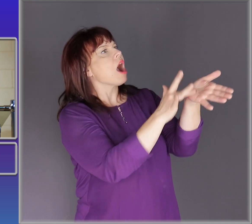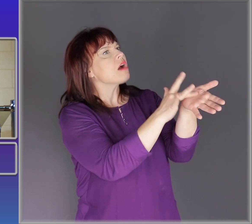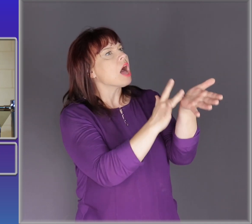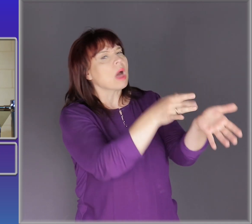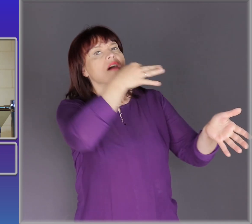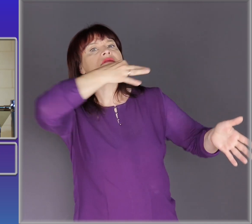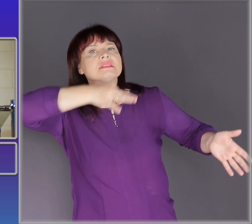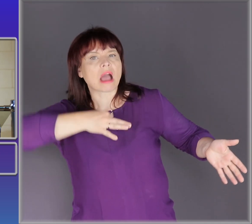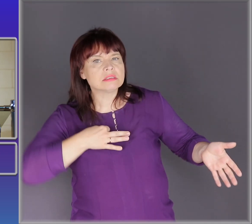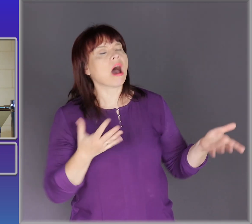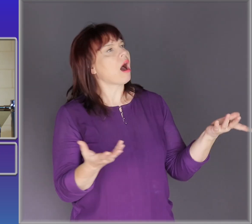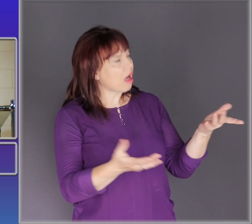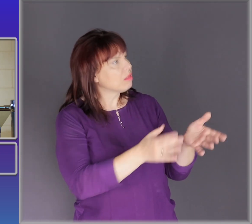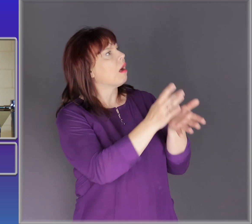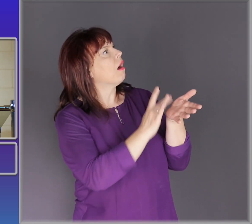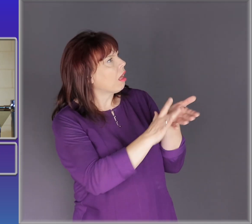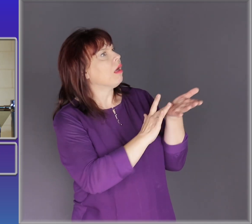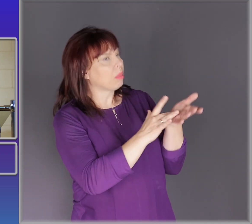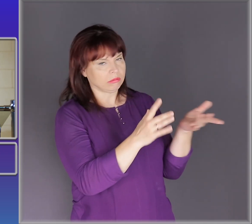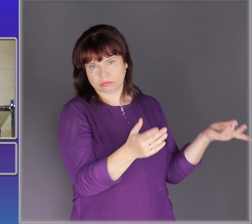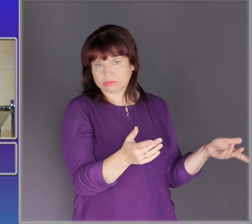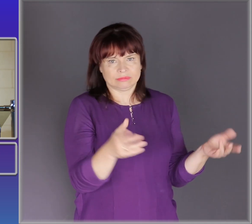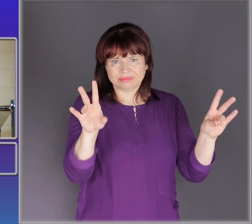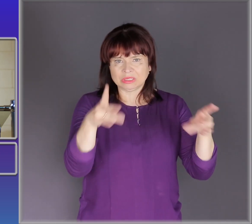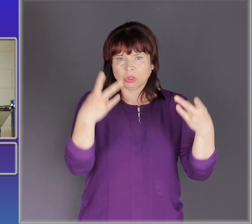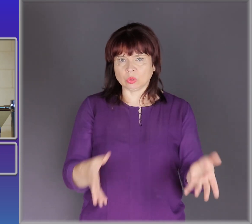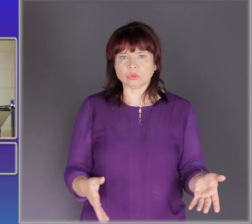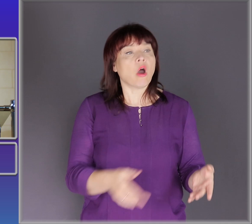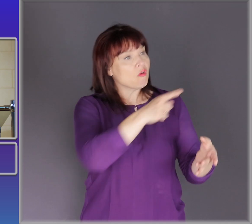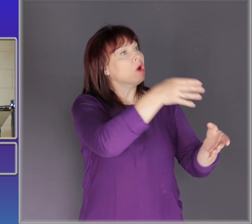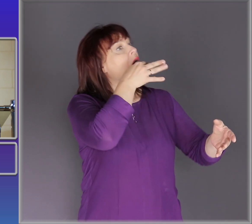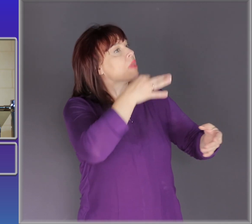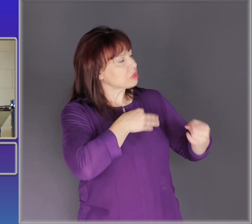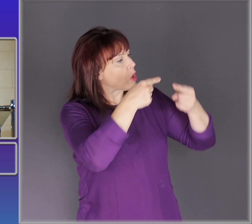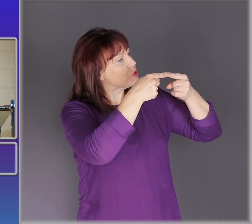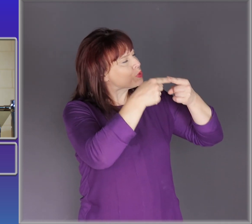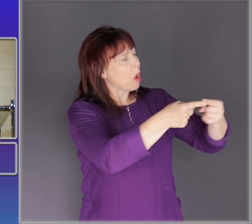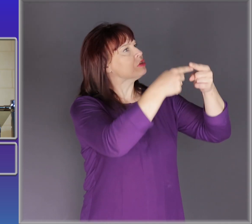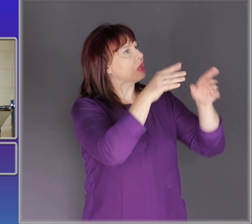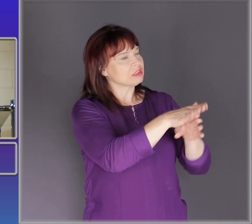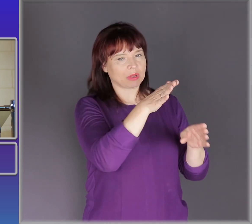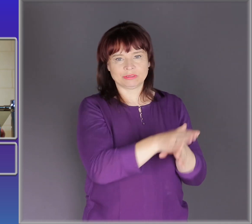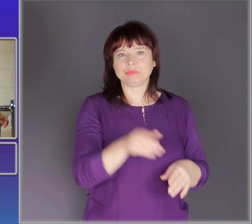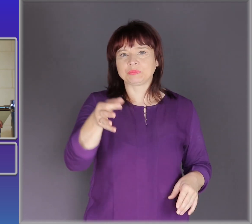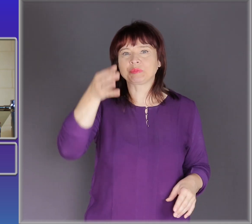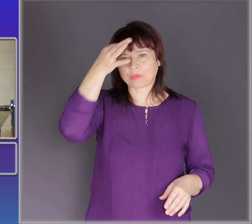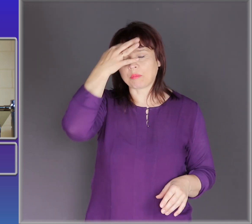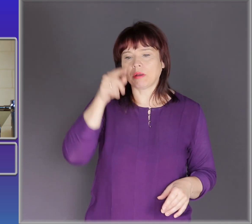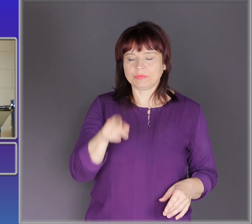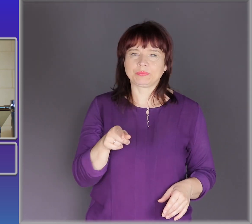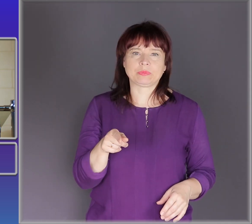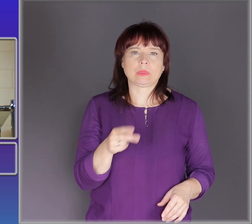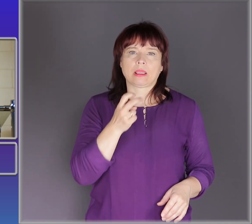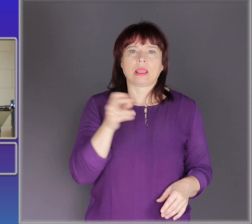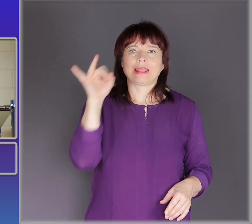гадалка сказала ворожей к сказала и один-в-один сбылось это я как-то помню когда я